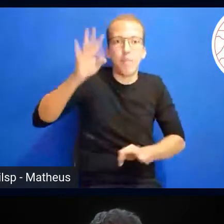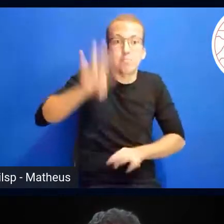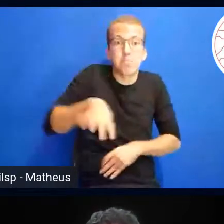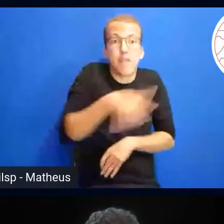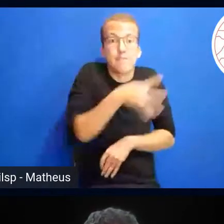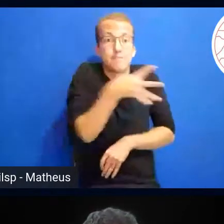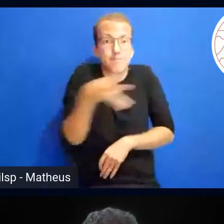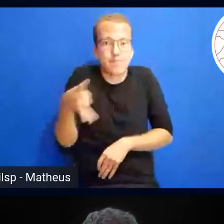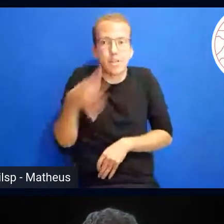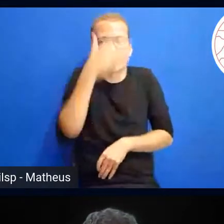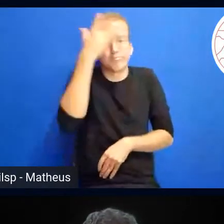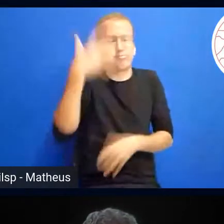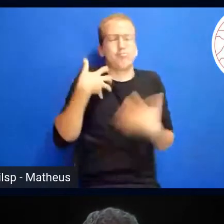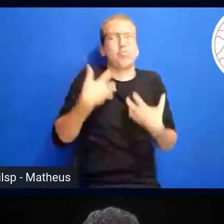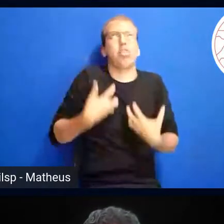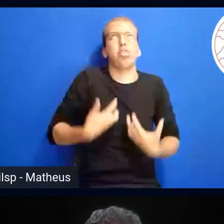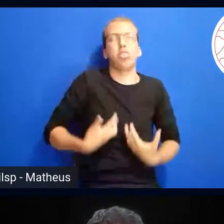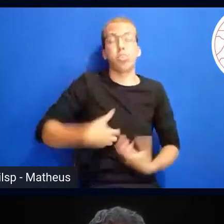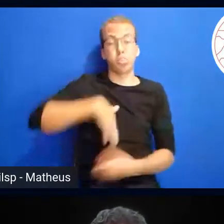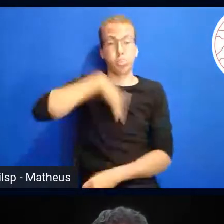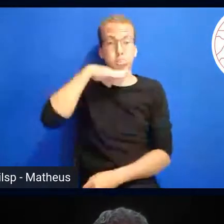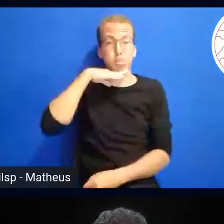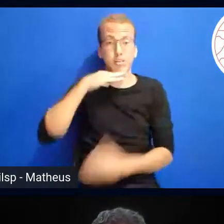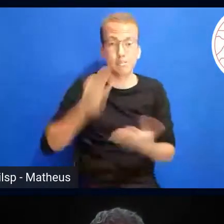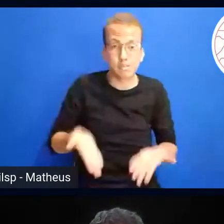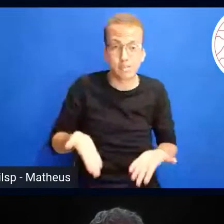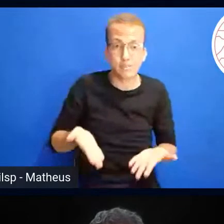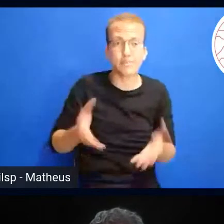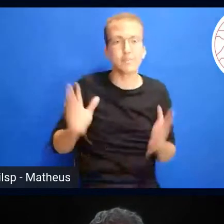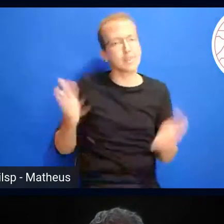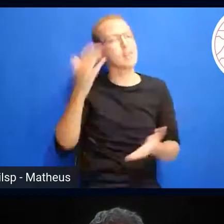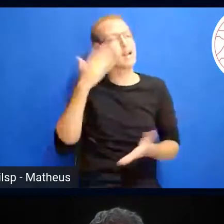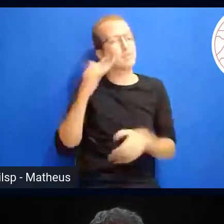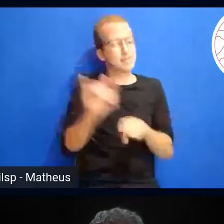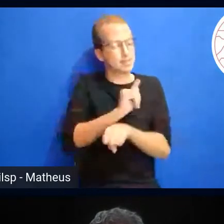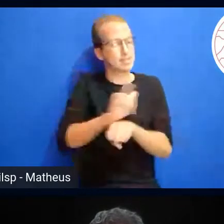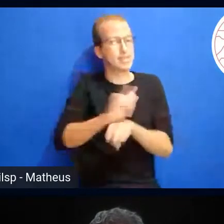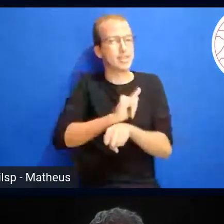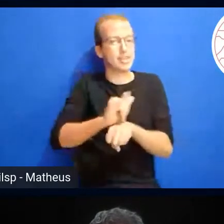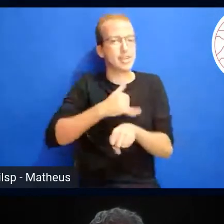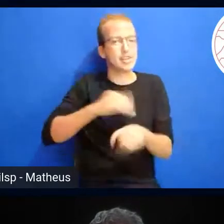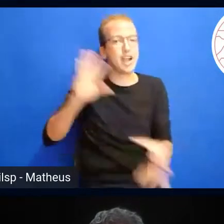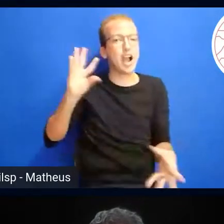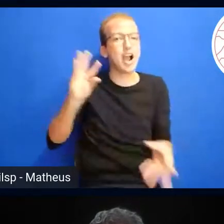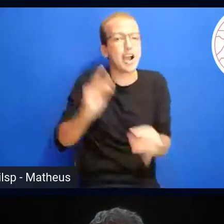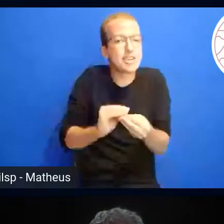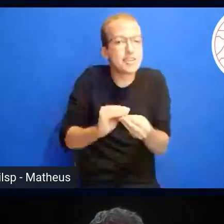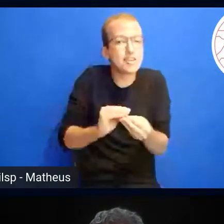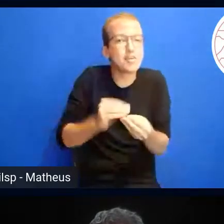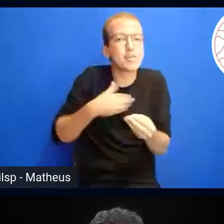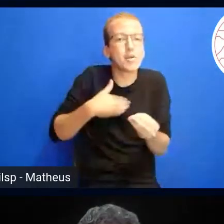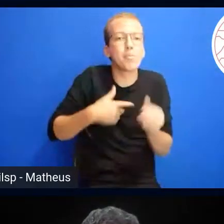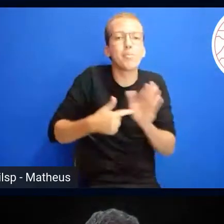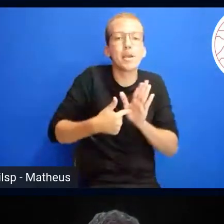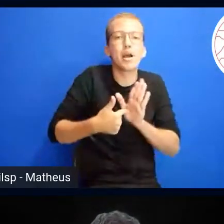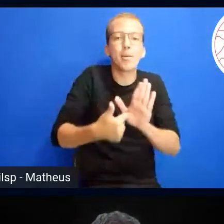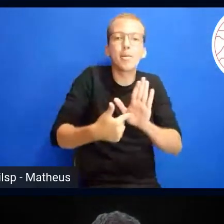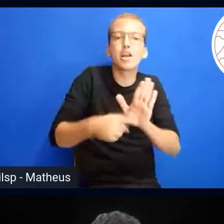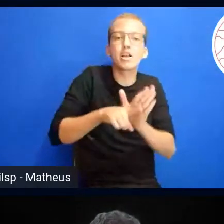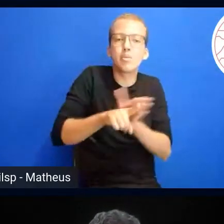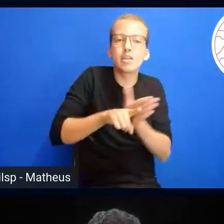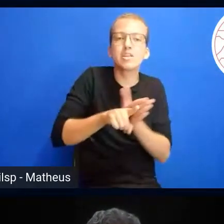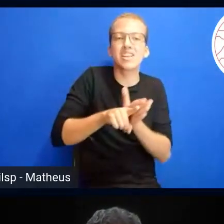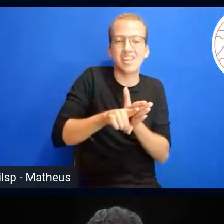cansando, né? Então eu tentei aqui de maneira bem sucinta expor para vocês o trabalho que foi desenvolvido